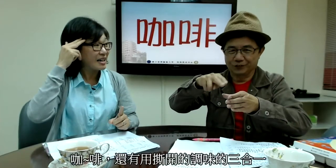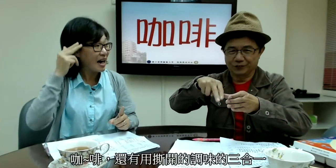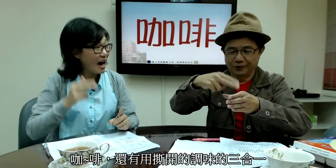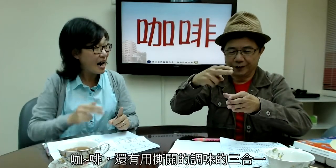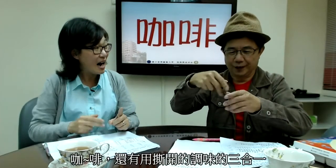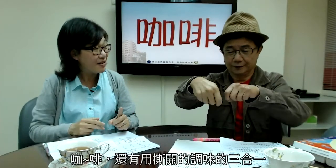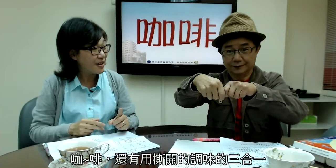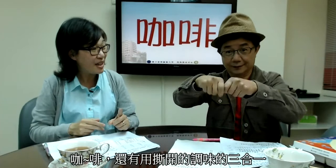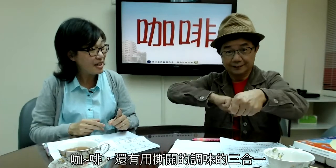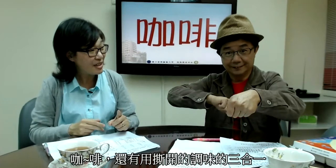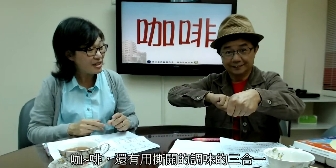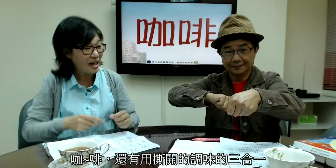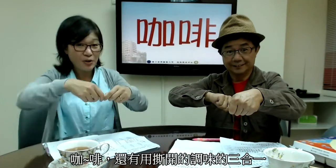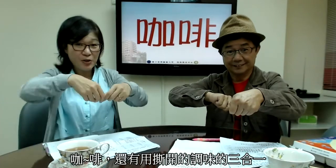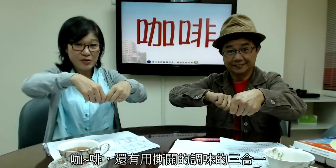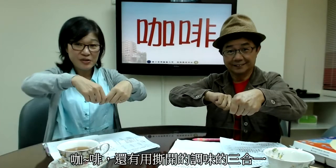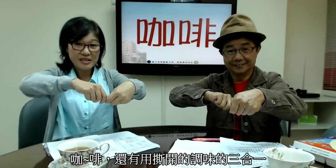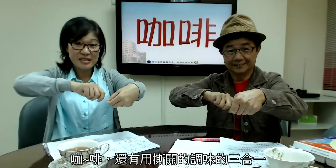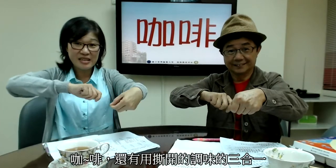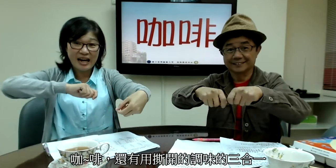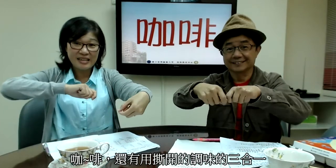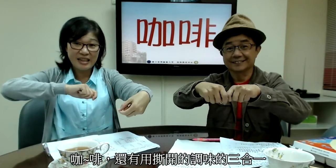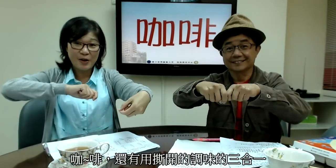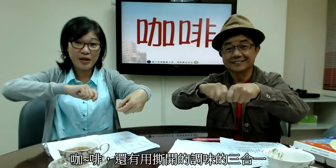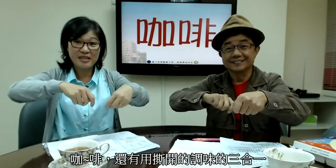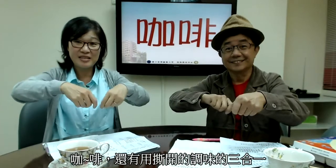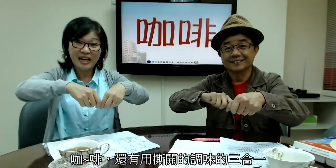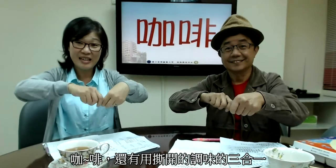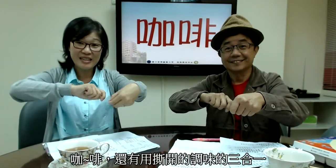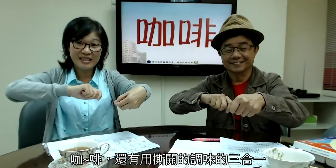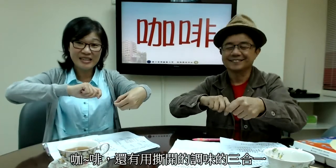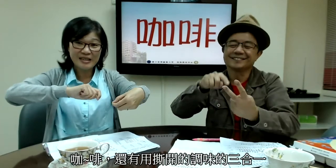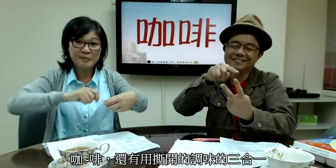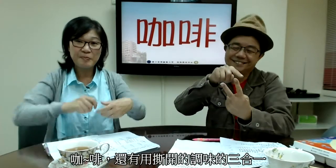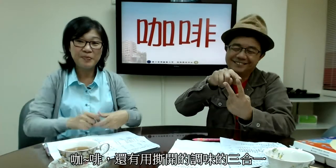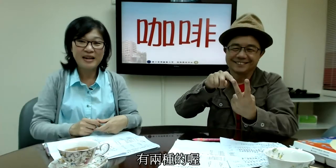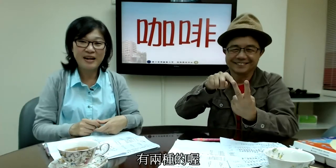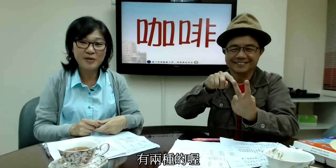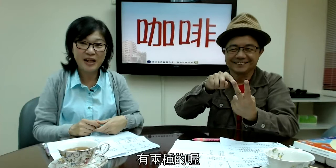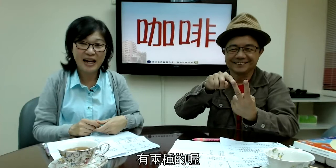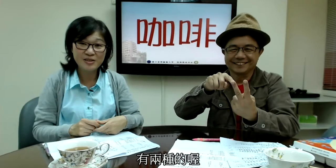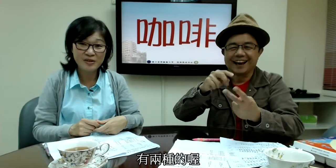咖啡还有用撕开的调味的三合一的，有两种的